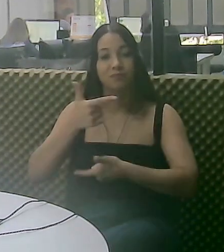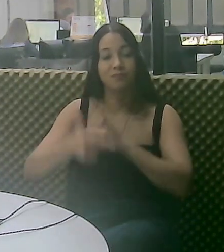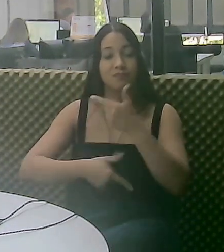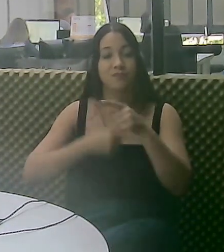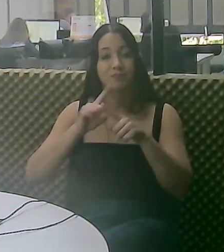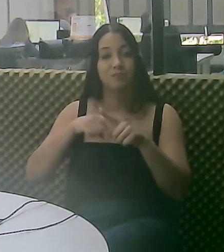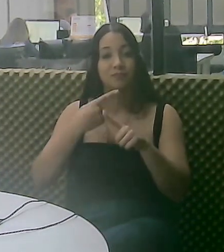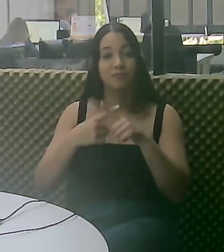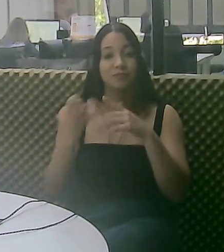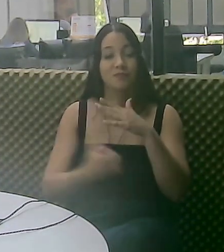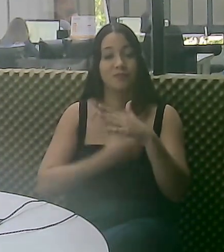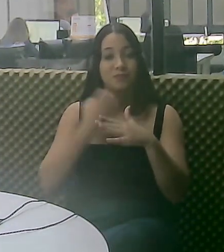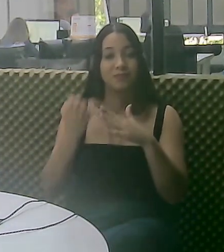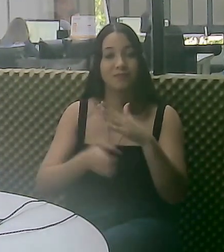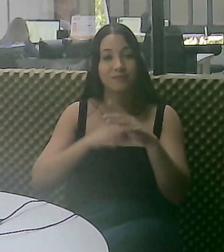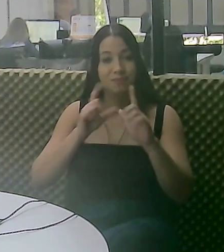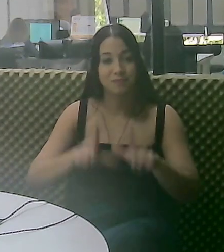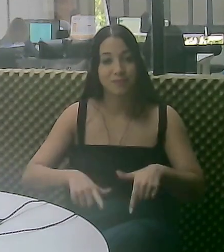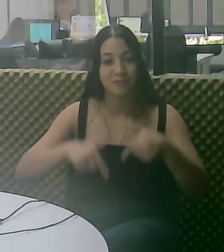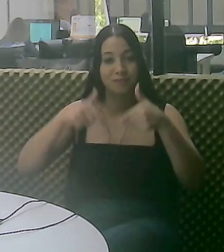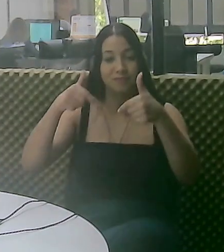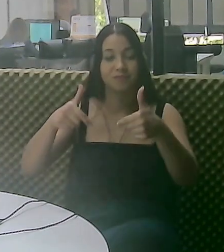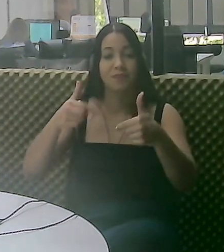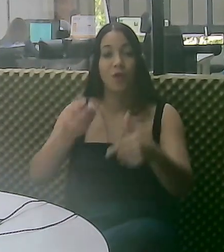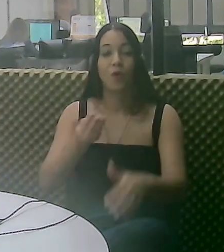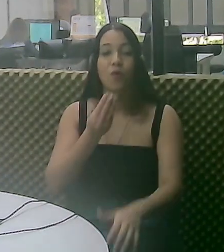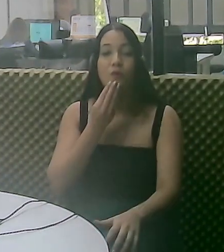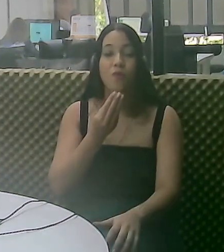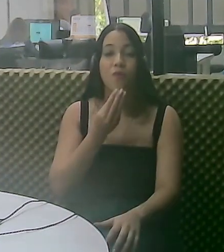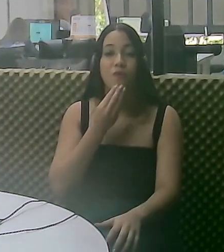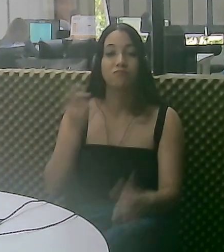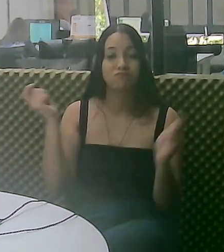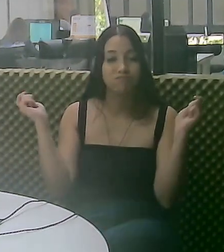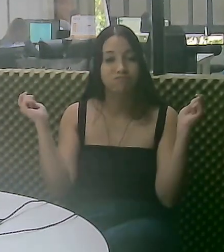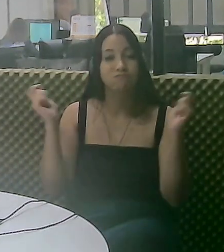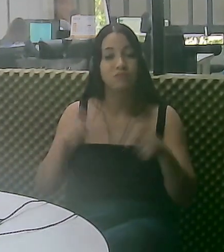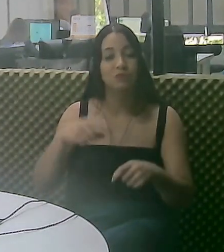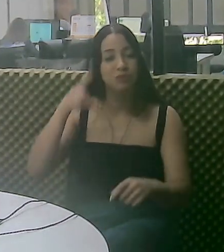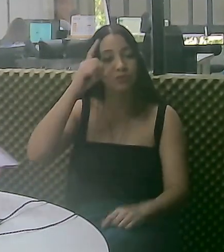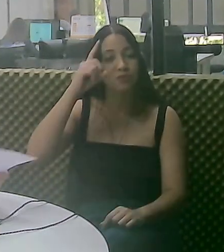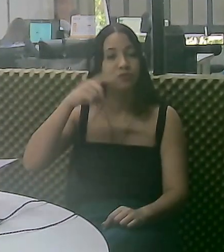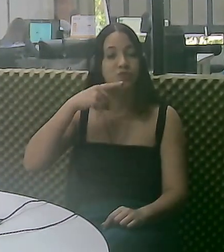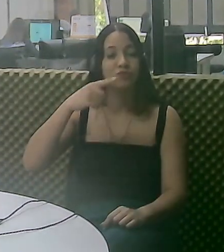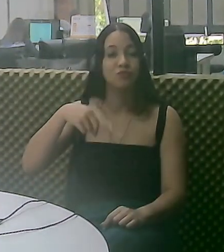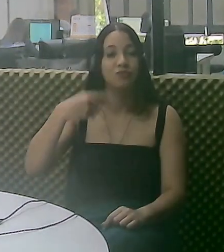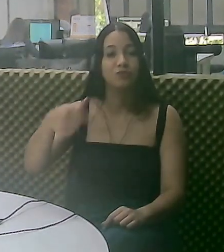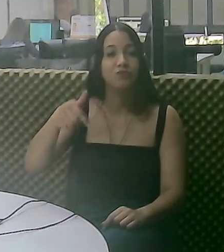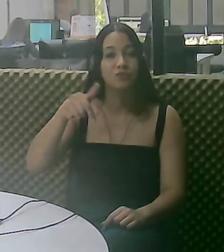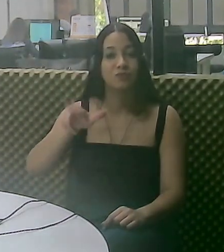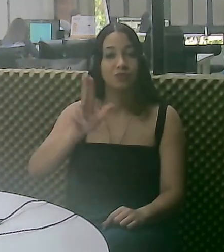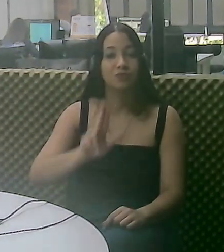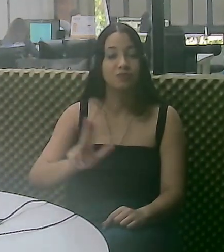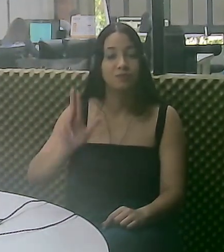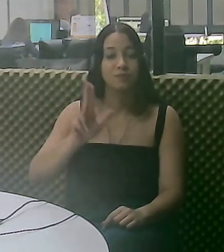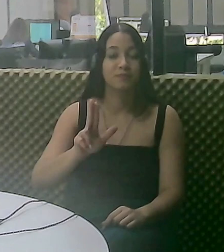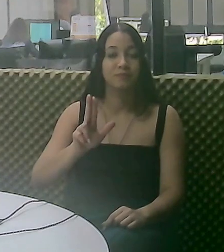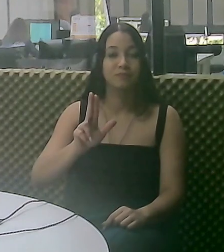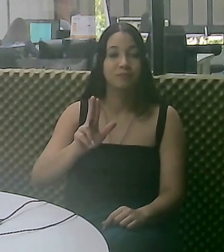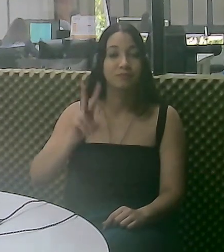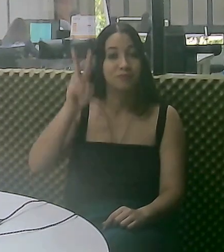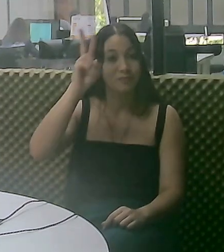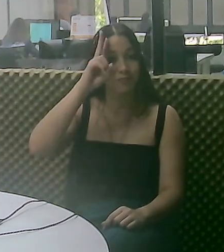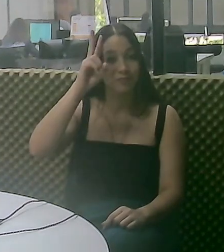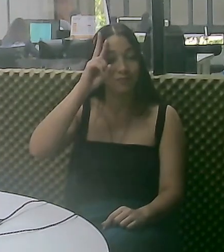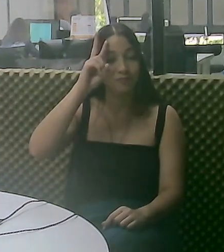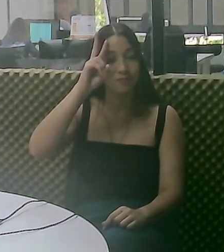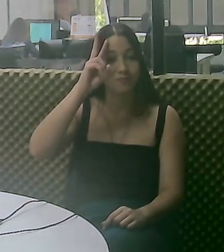empresas. O sucesso da iniciativa se reflete nas oportunidades viabilizadas diariamente no Cine Uberlândia. Apenas nesta